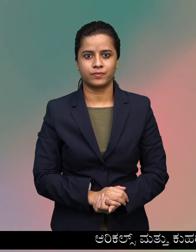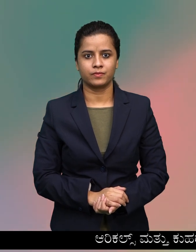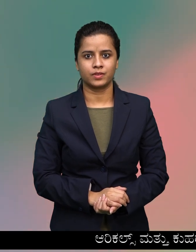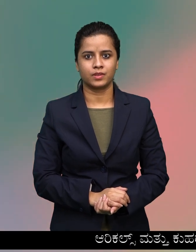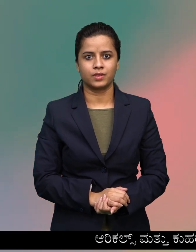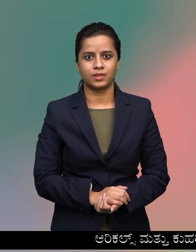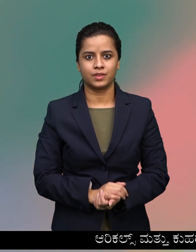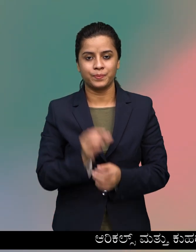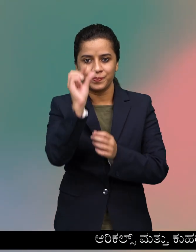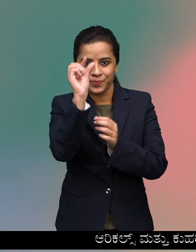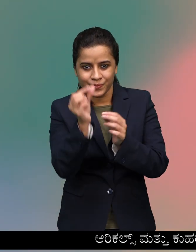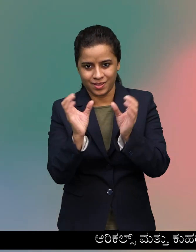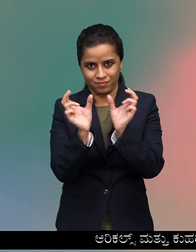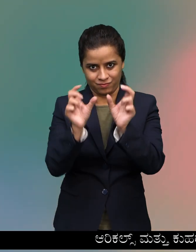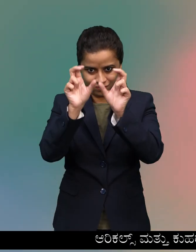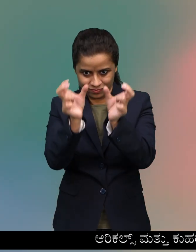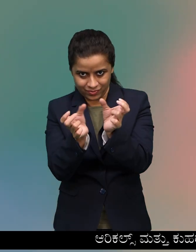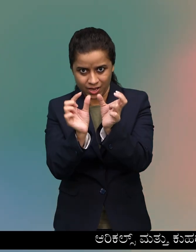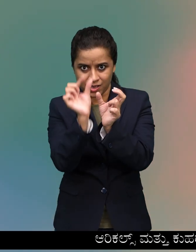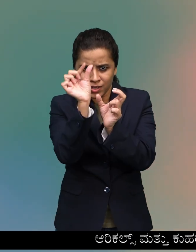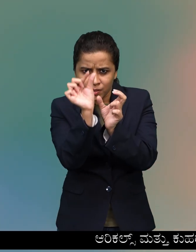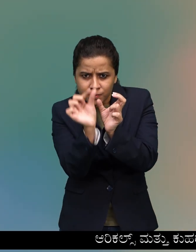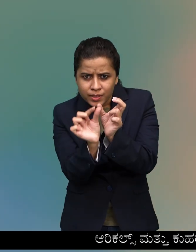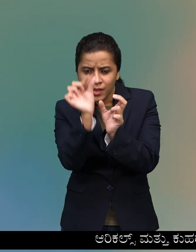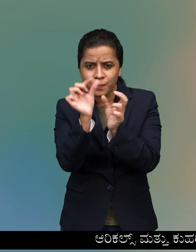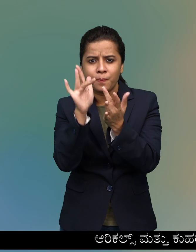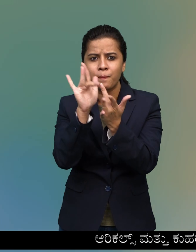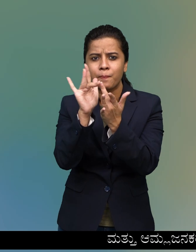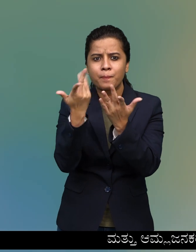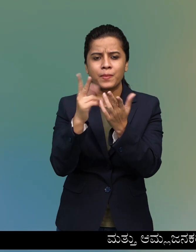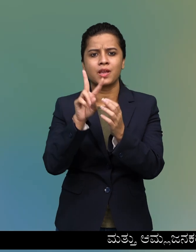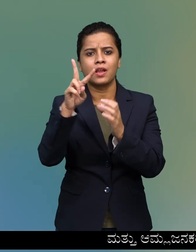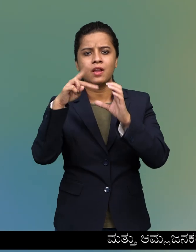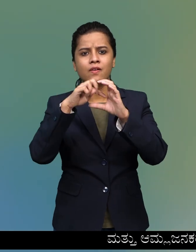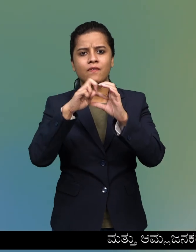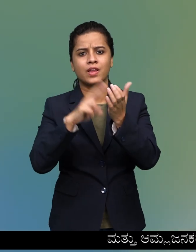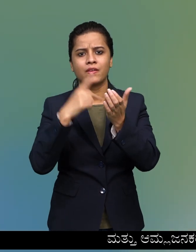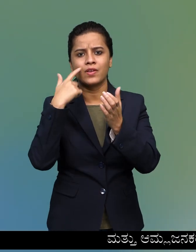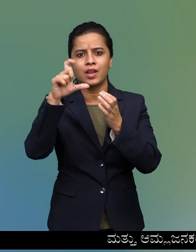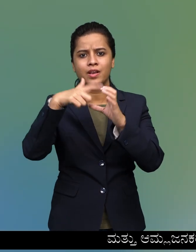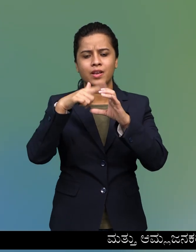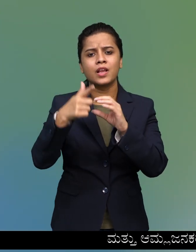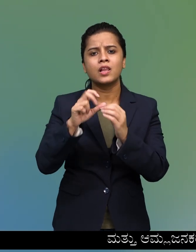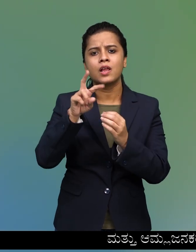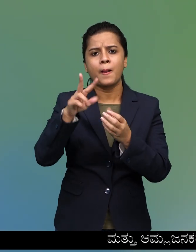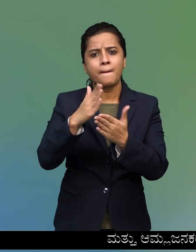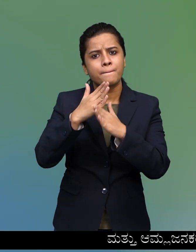ಆರಿಕಲ್ಸ್ ಮತ್ತು ಕುಹರಗಳ ನಡುವಿನ ಸೆಪ್ಟಮ್ ಆಮ್ಲಜನಕಯುಕ್ತ ಮತ್ತು ಆಮ್ಲಜನಕರಹಿತ ರಕ್ತದ ಮಿಶ್ರಣವನ್ನು